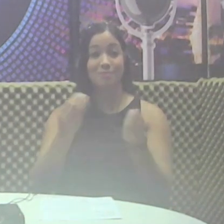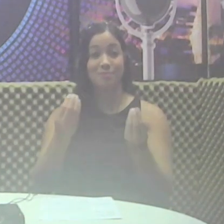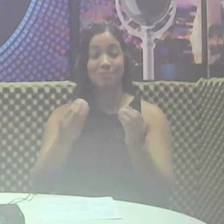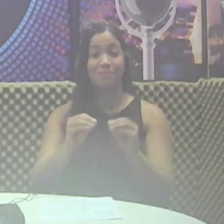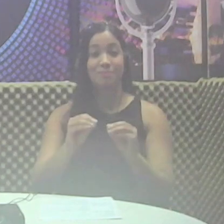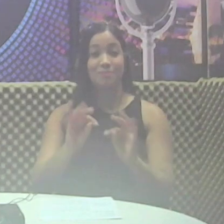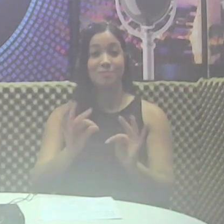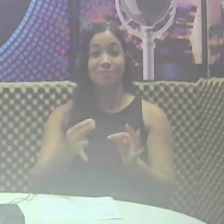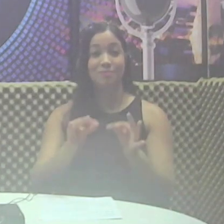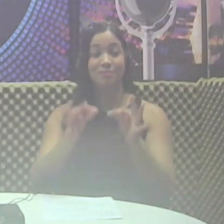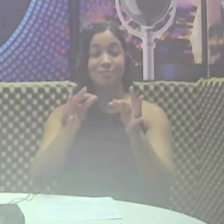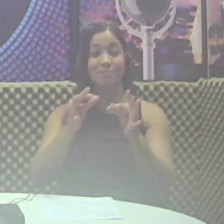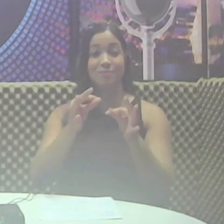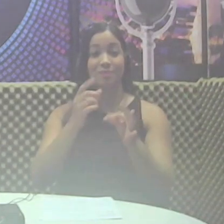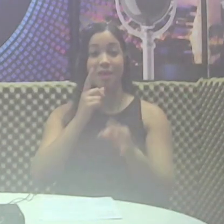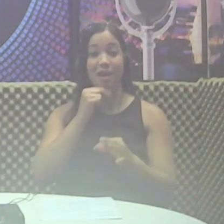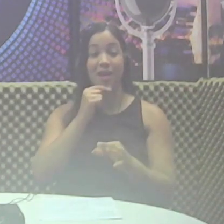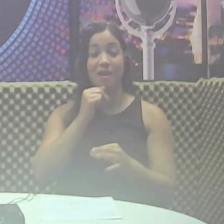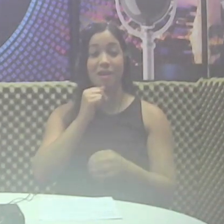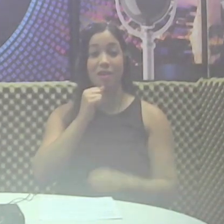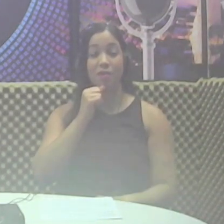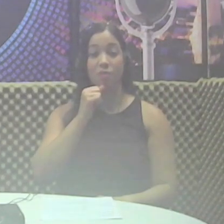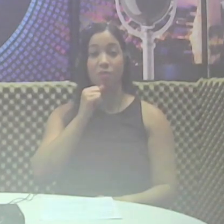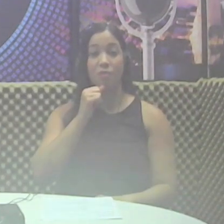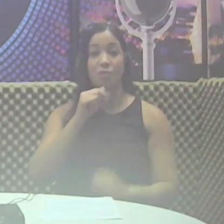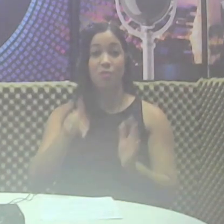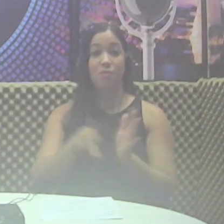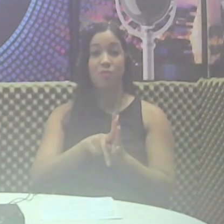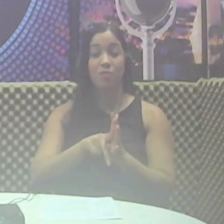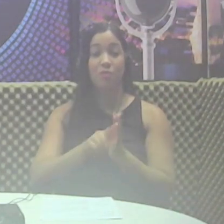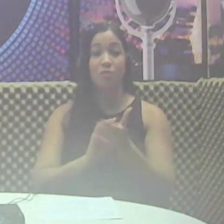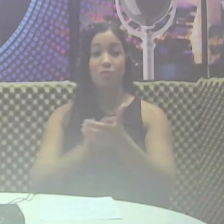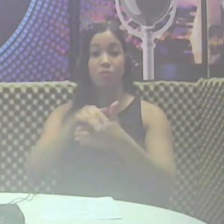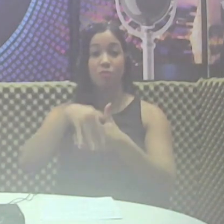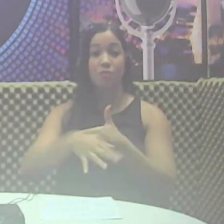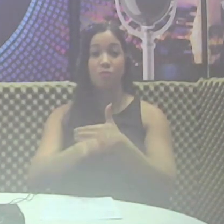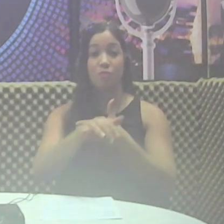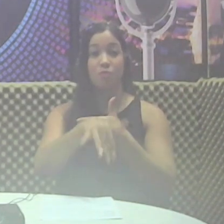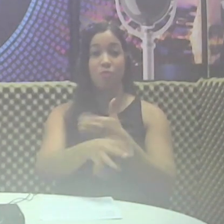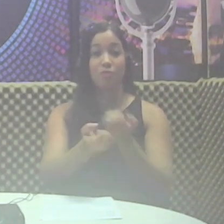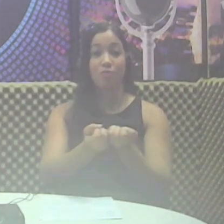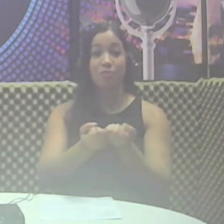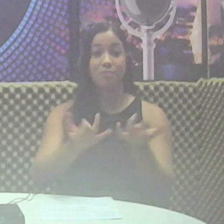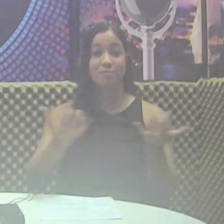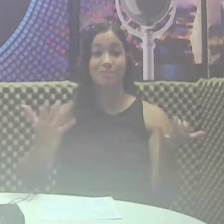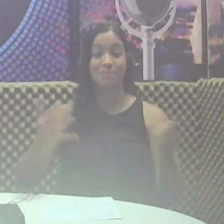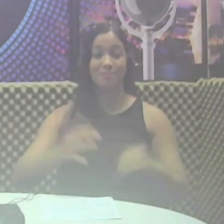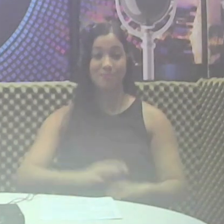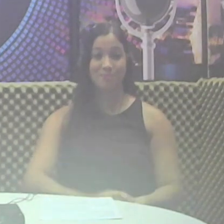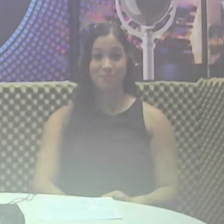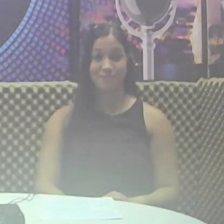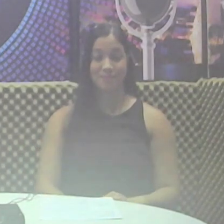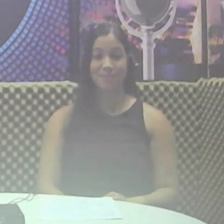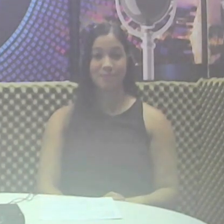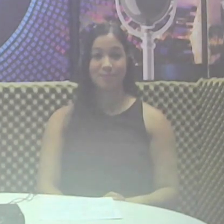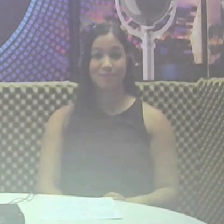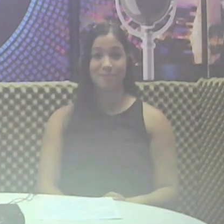moderno sistema de irrigação que utiliza a água da represa para regar a vegetação.